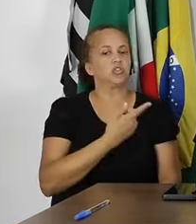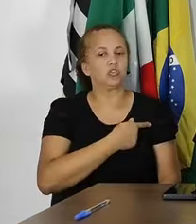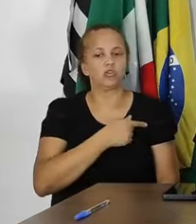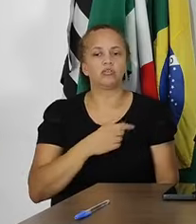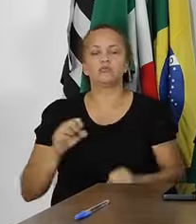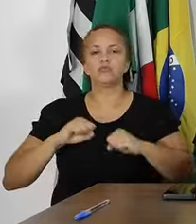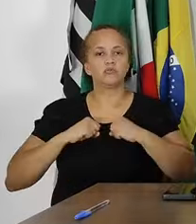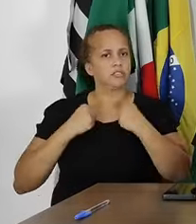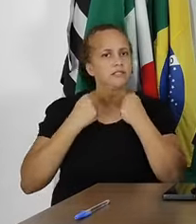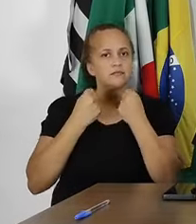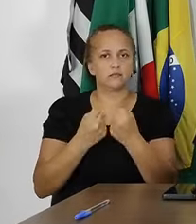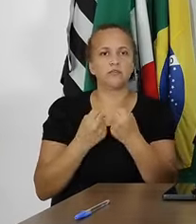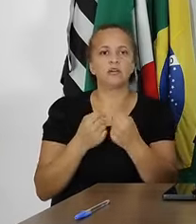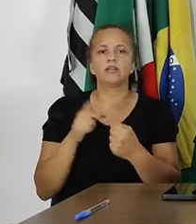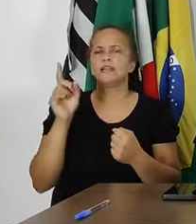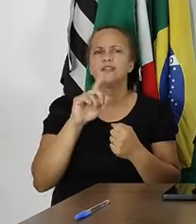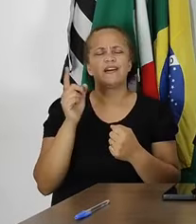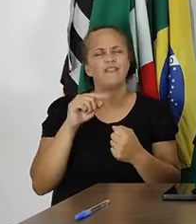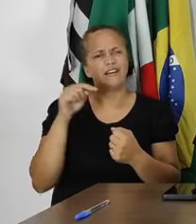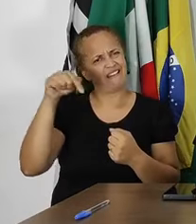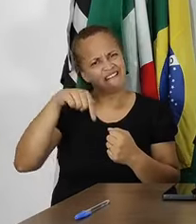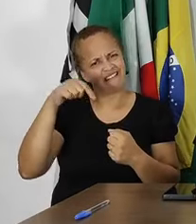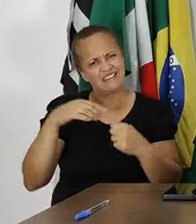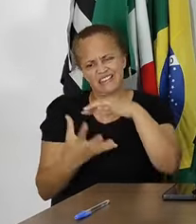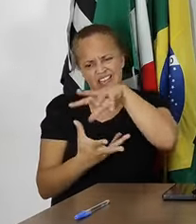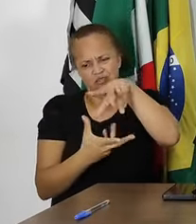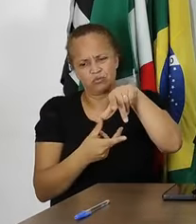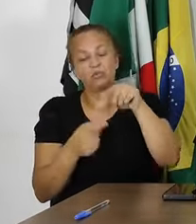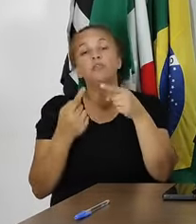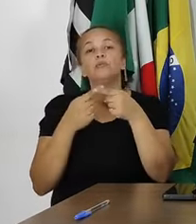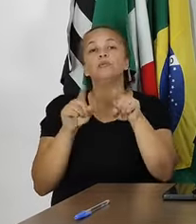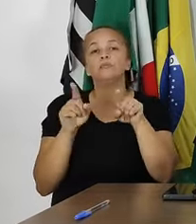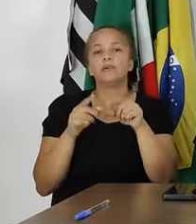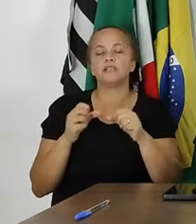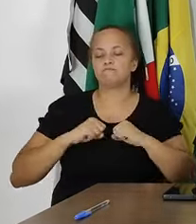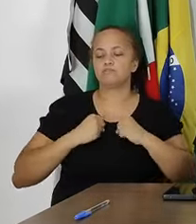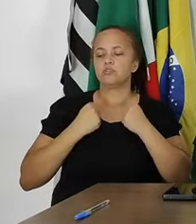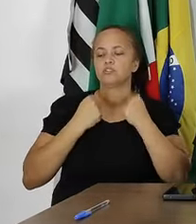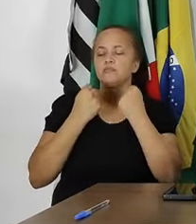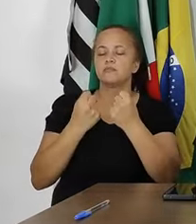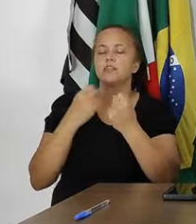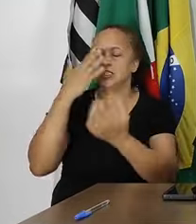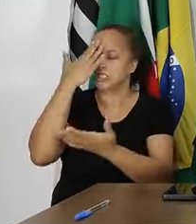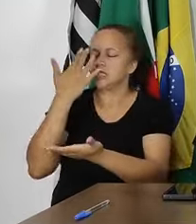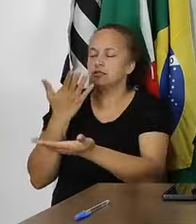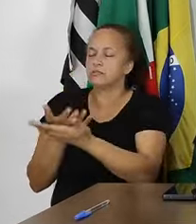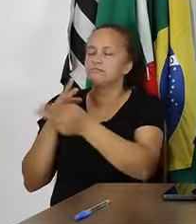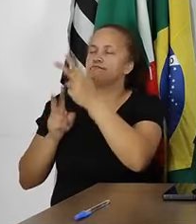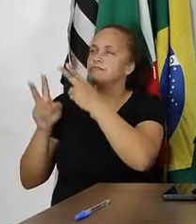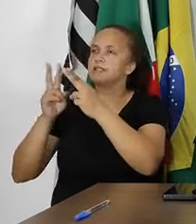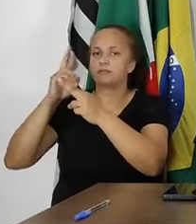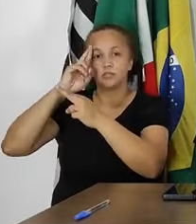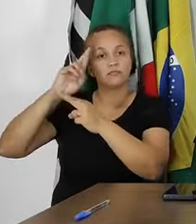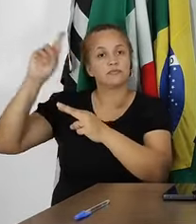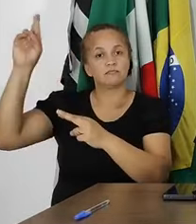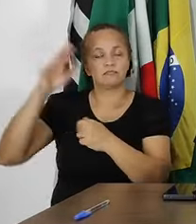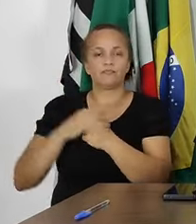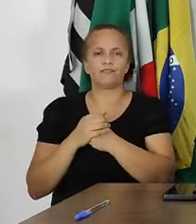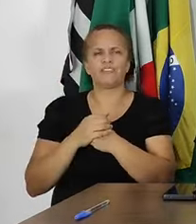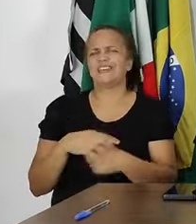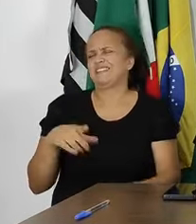luta, não é carnal, é espiritual. E diante de tantas más notícias que nós temos